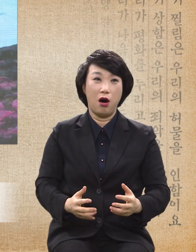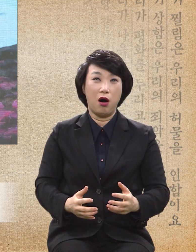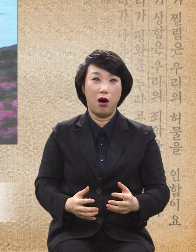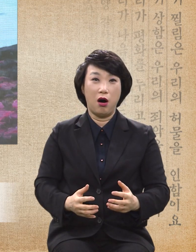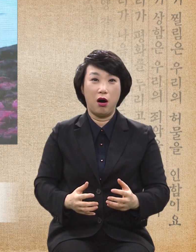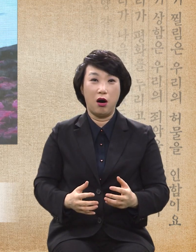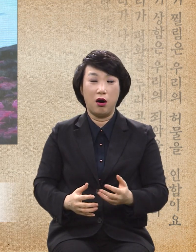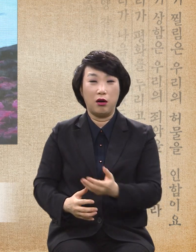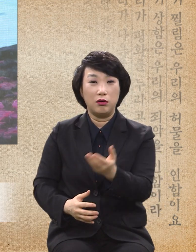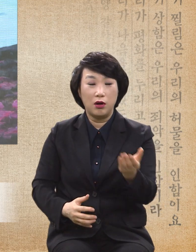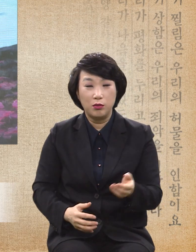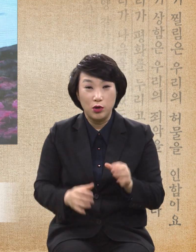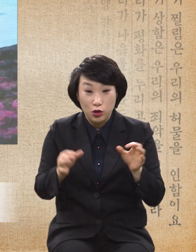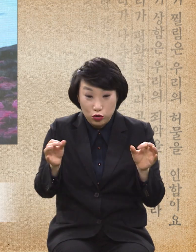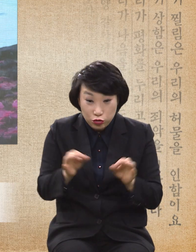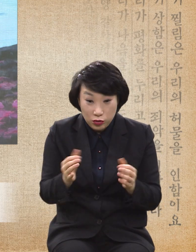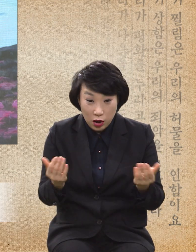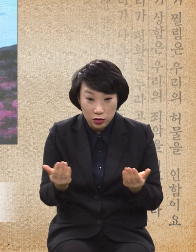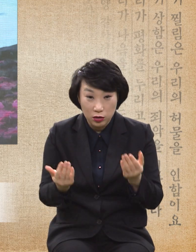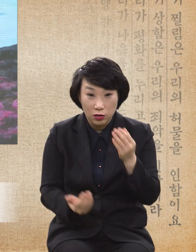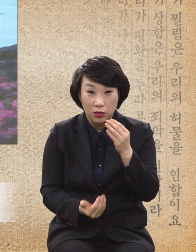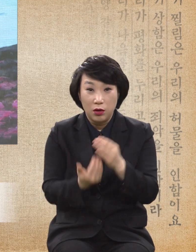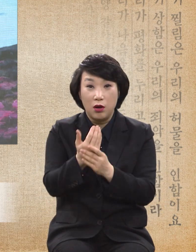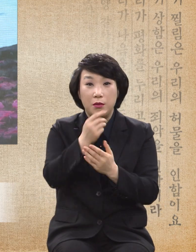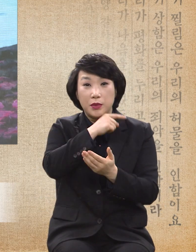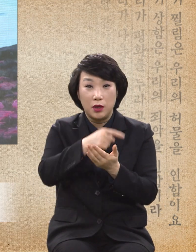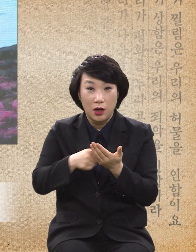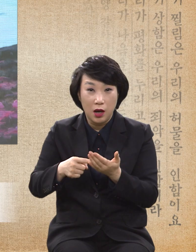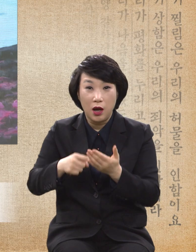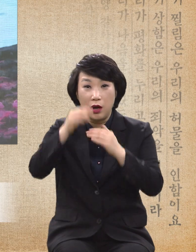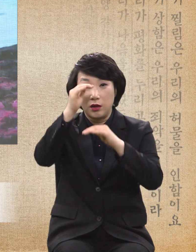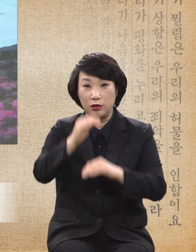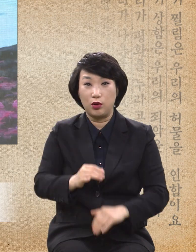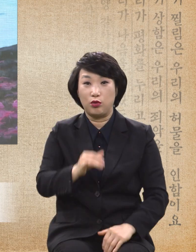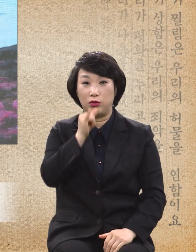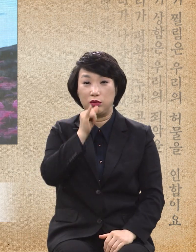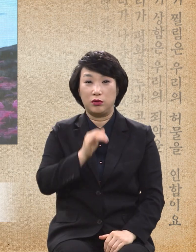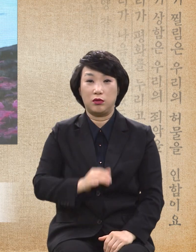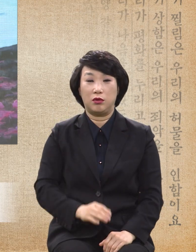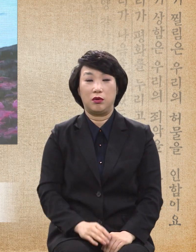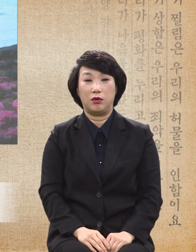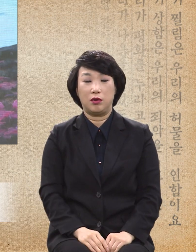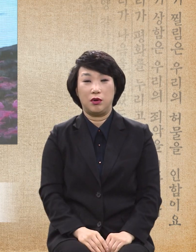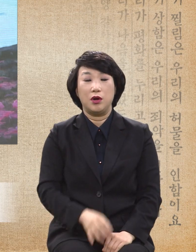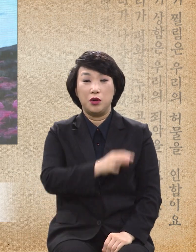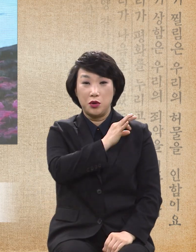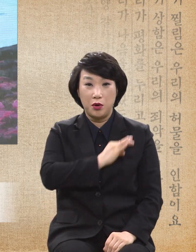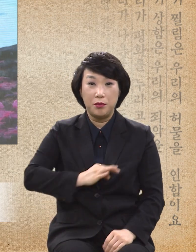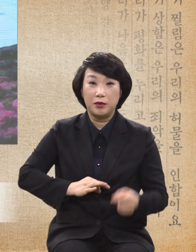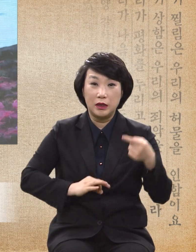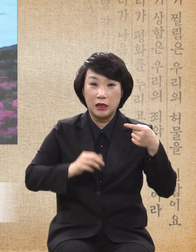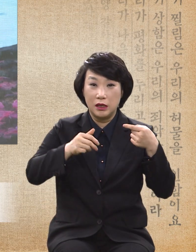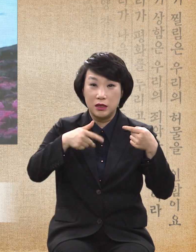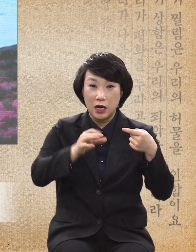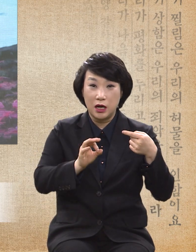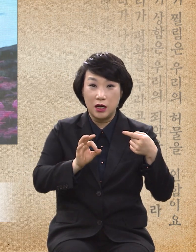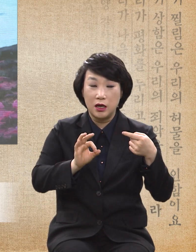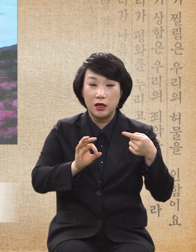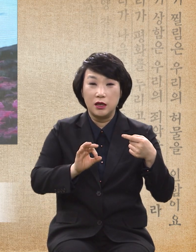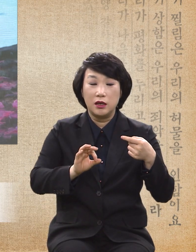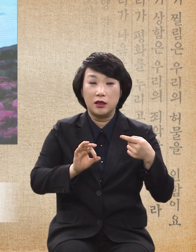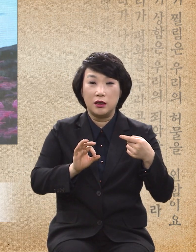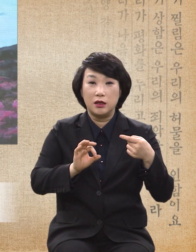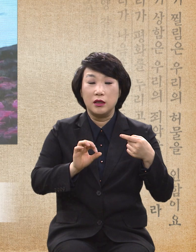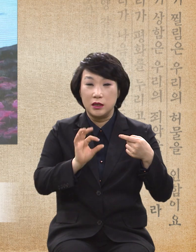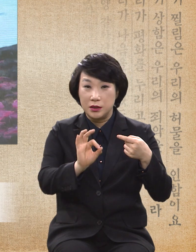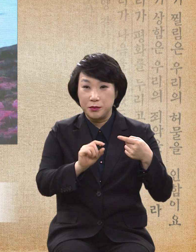엄청난 순간에 일어난 피해를 다루고 있습니다. 욥기서 1장 10절로